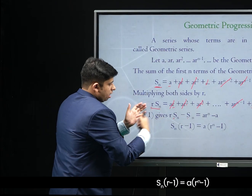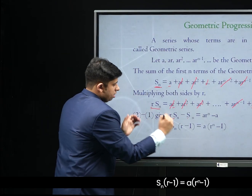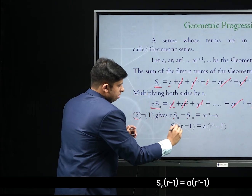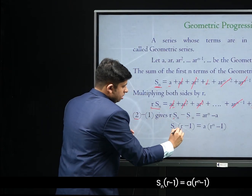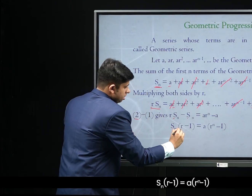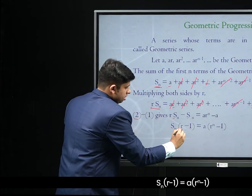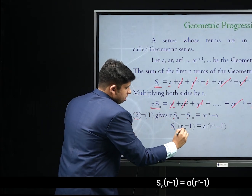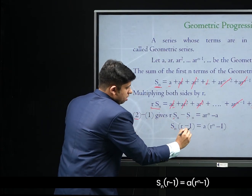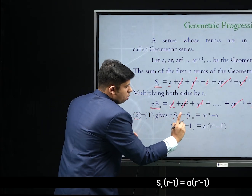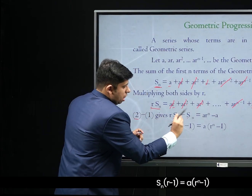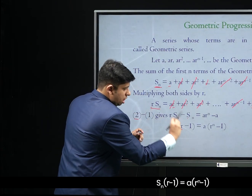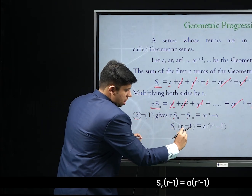1.